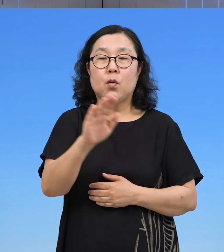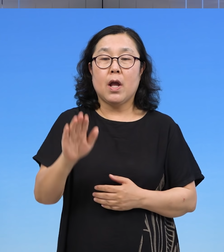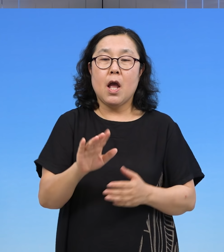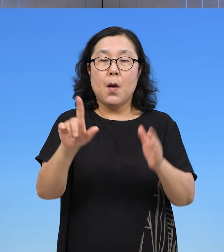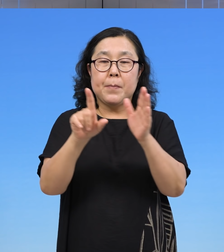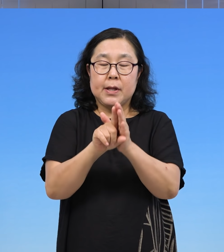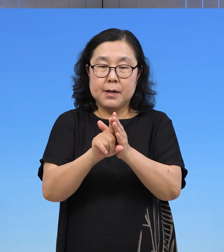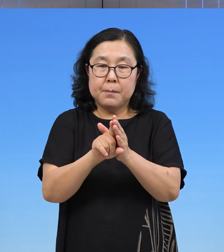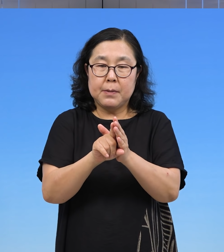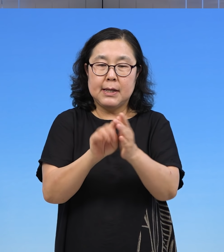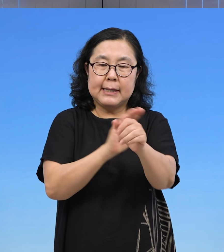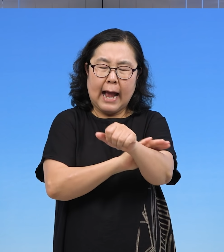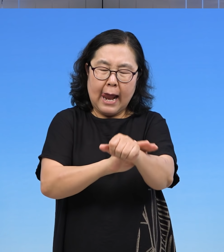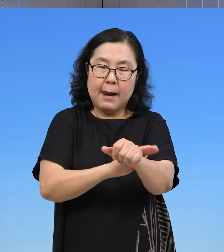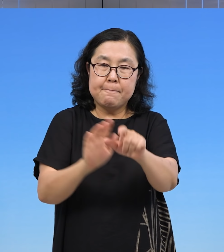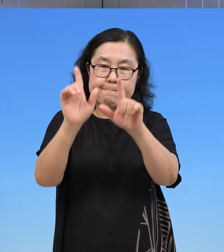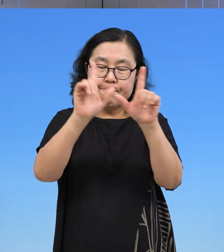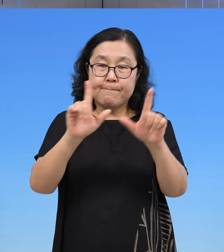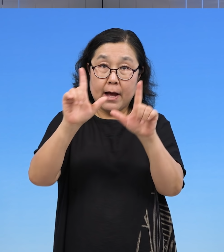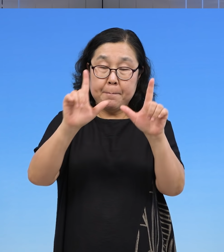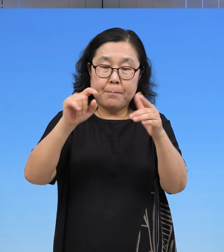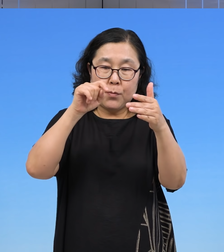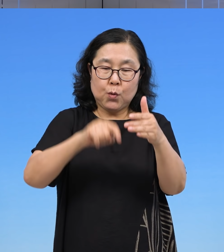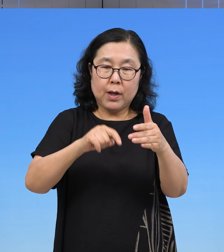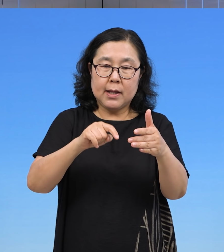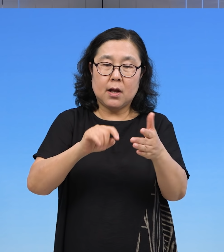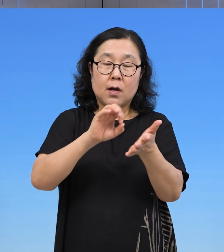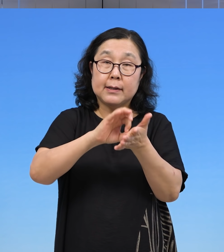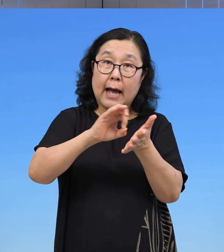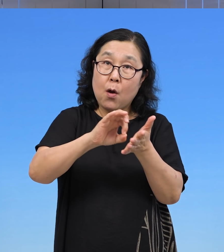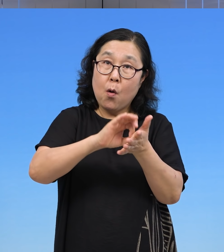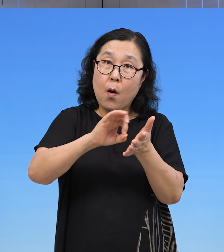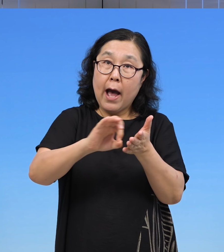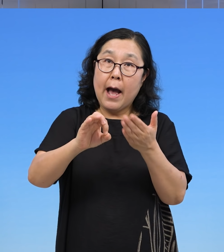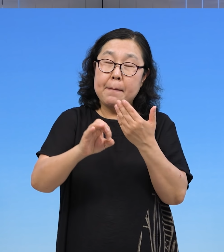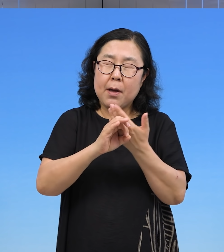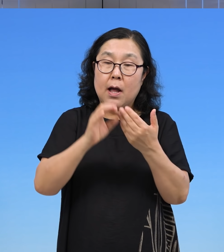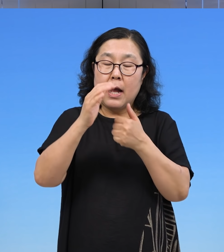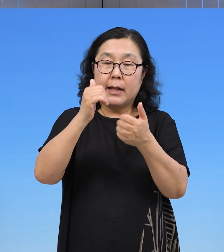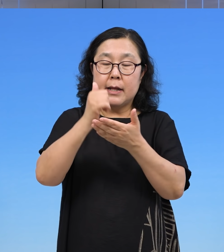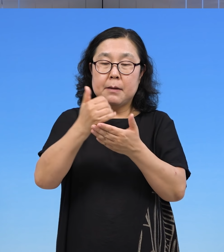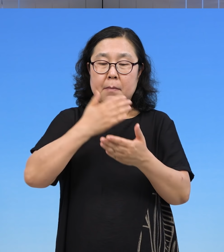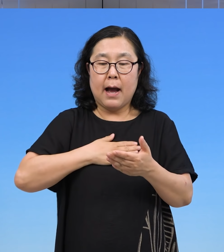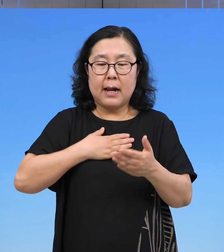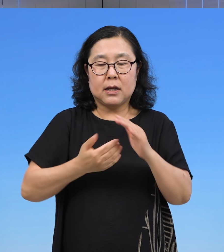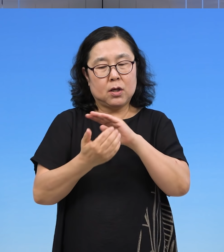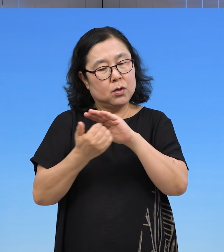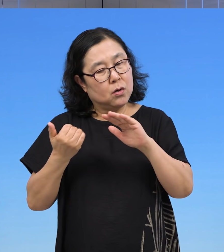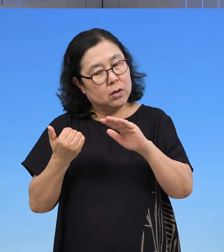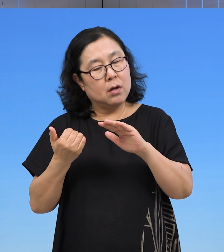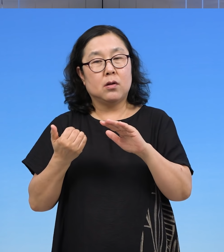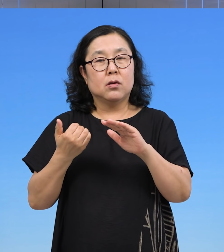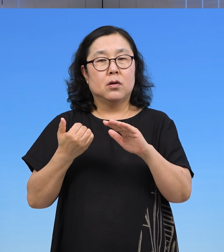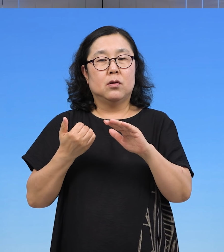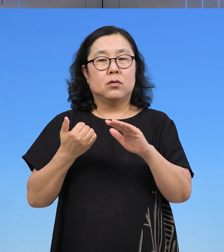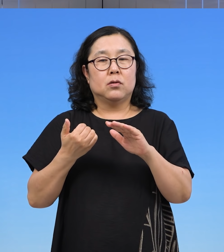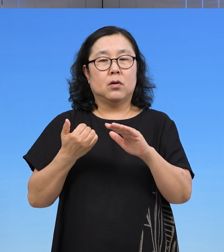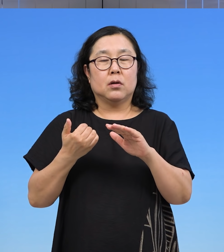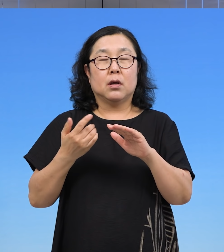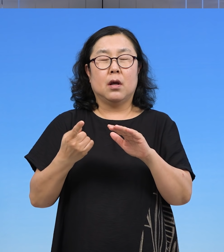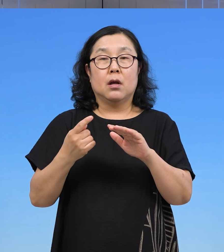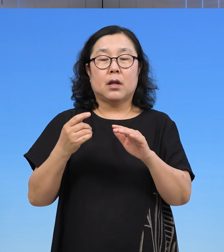우리의 믿음이 삶 속에 제대로 작동이 된다면 하나님 알기 전에는 굉장히 단선적이에요 시도하다가 막히면 더